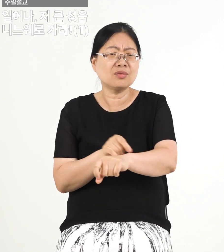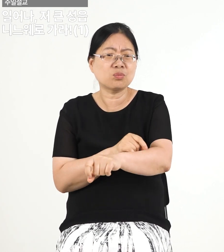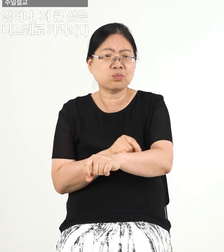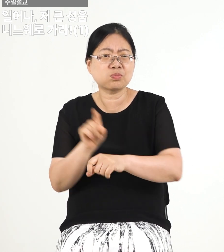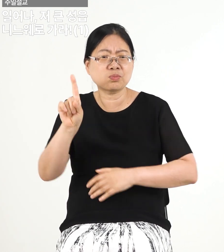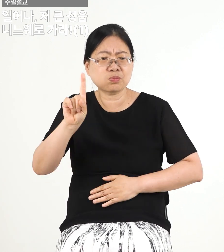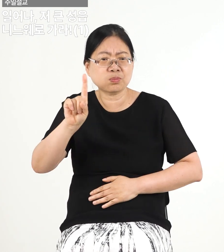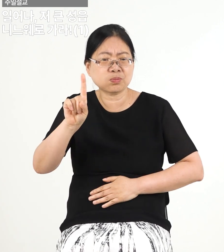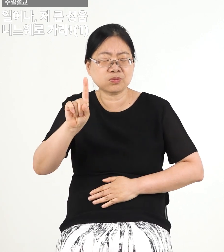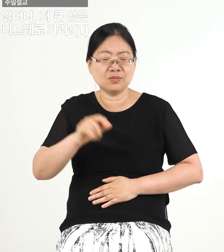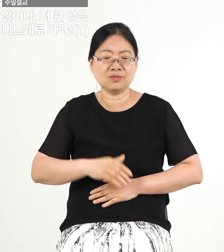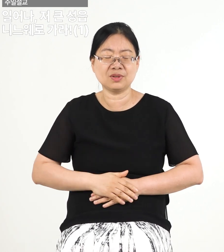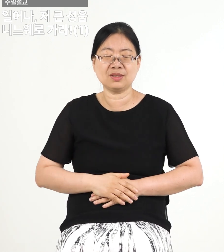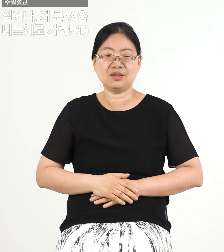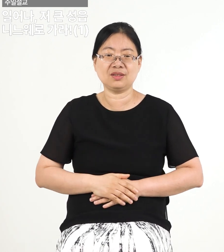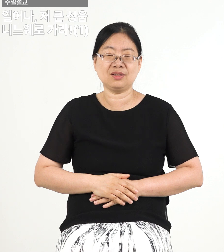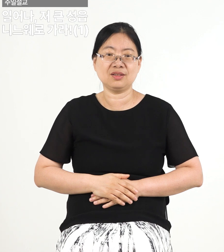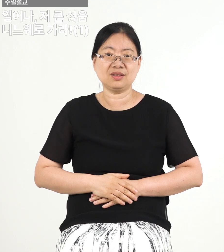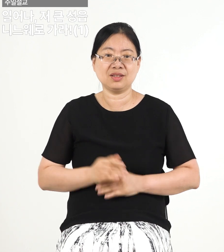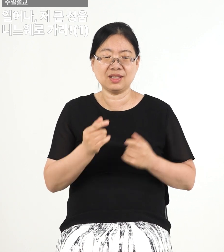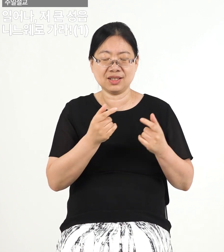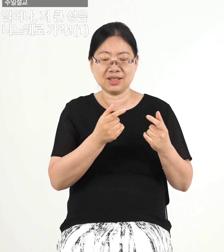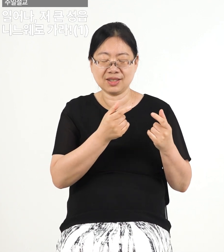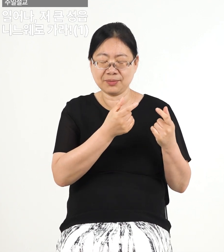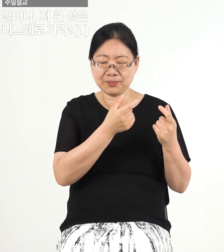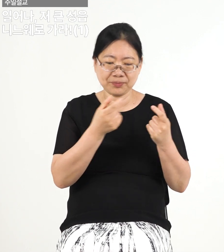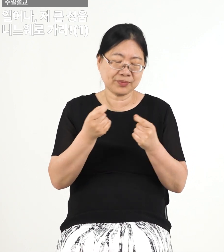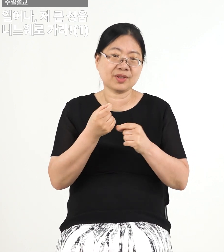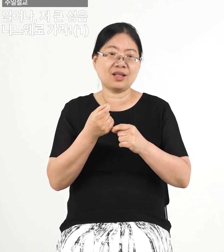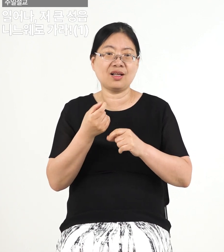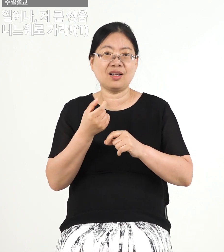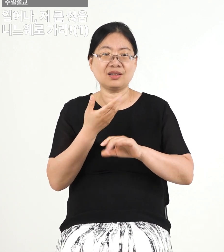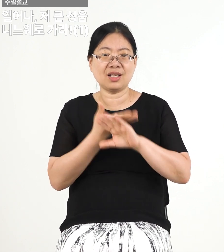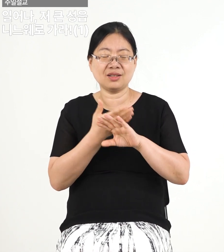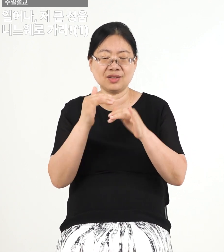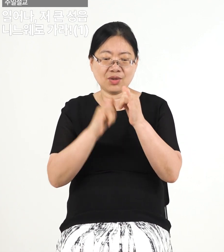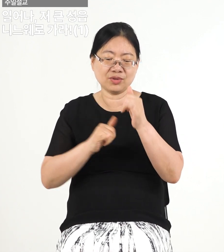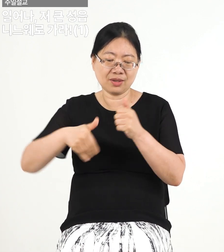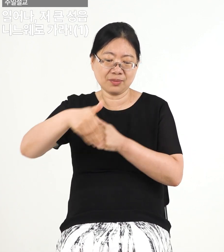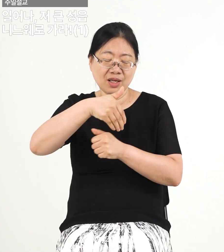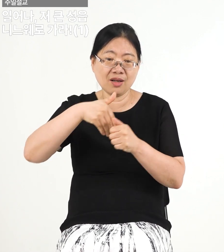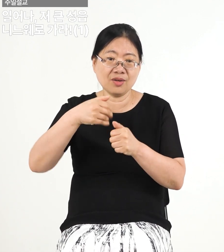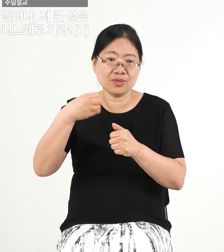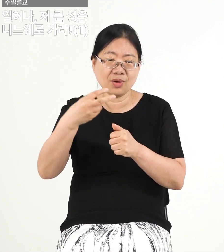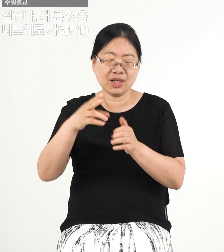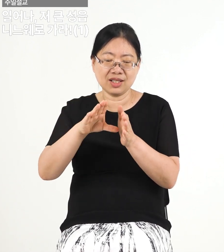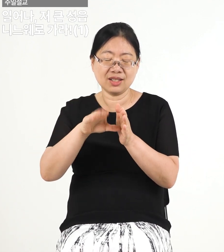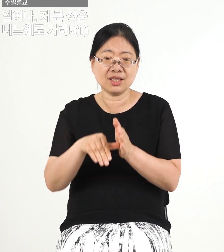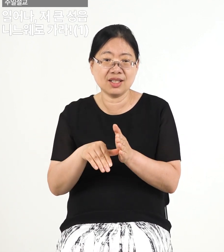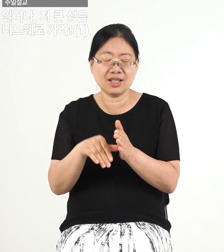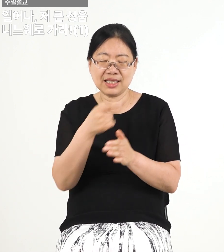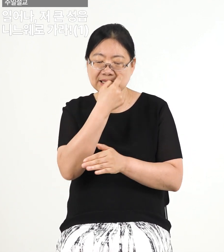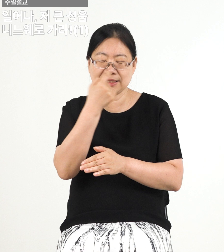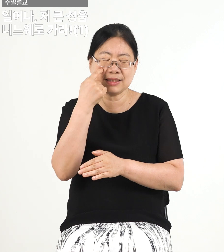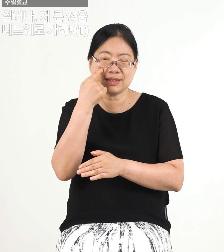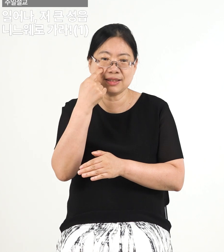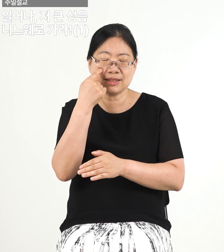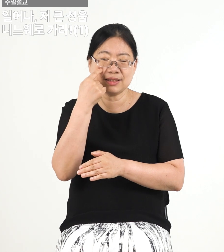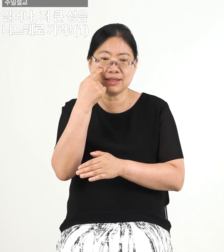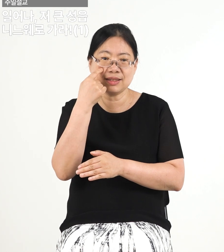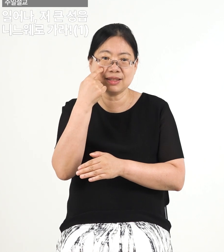것이 일체 다른 역사적 배경이라든지 시대적